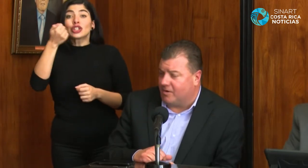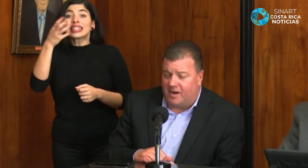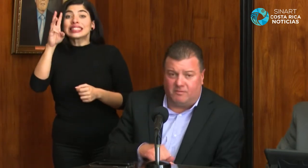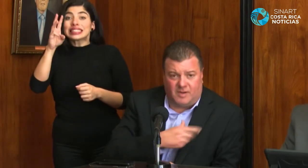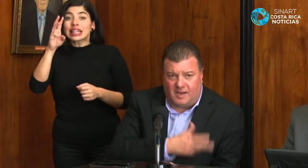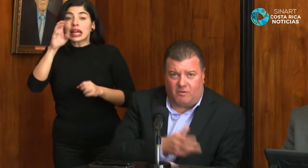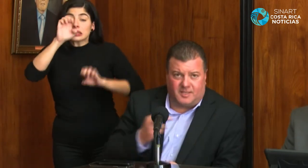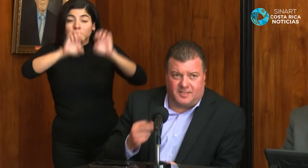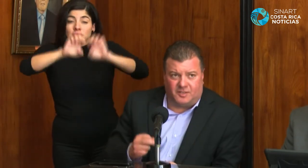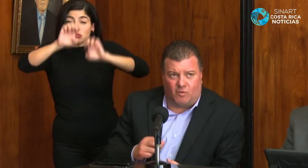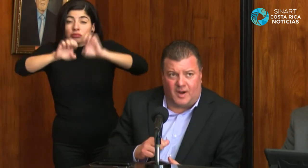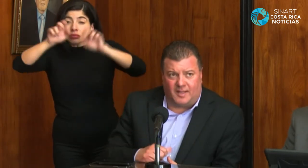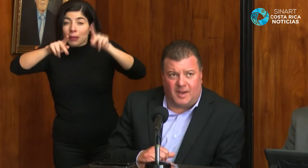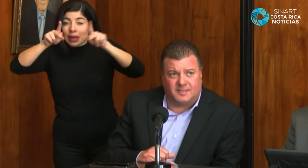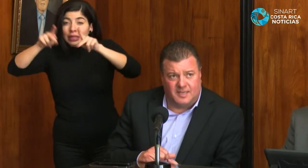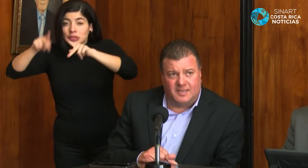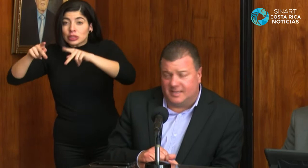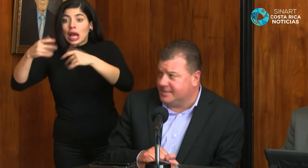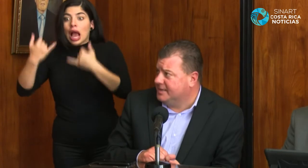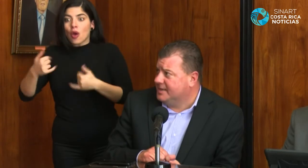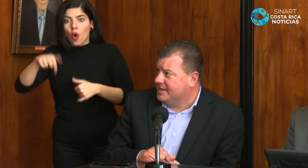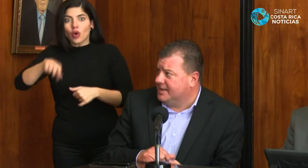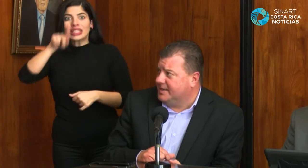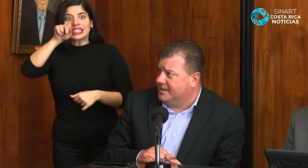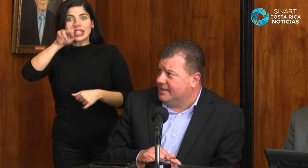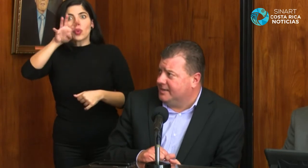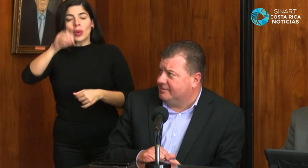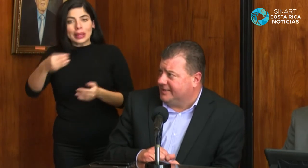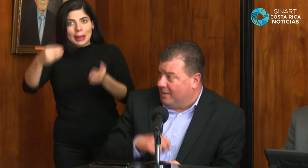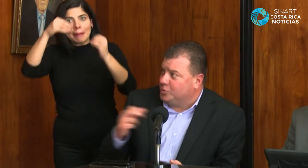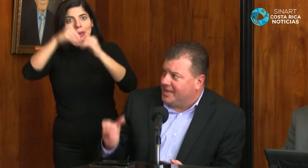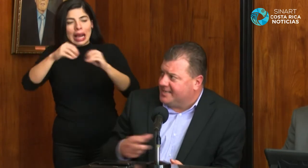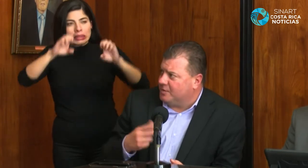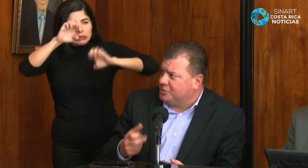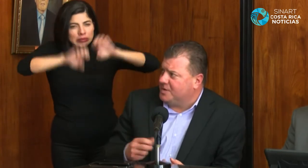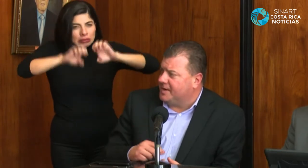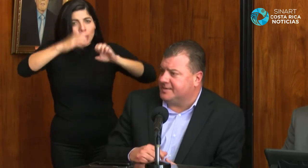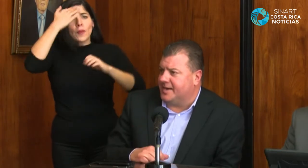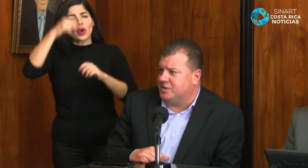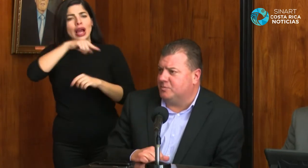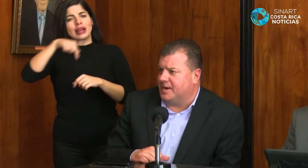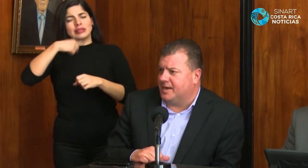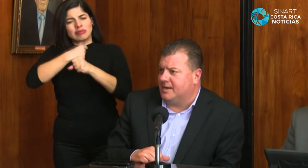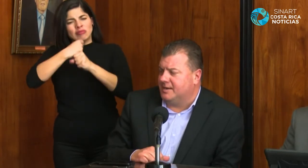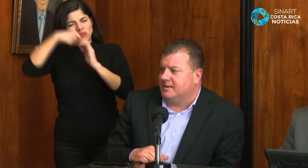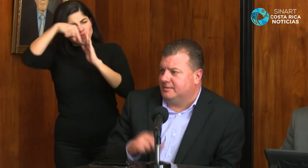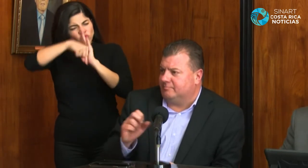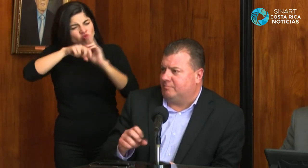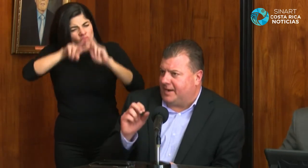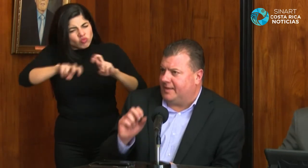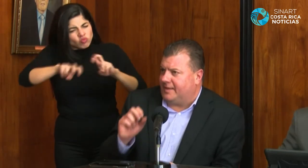que se corrieron, van a correrse 140 más, es decir, de la búsqueda exhaustiva que se ha hecho